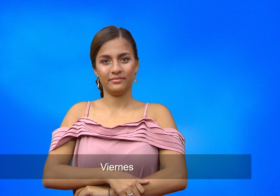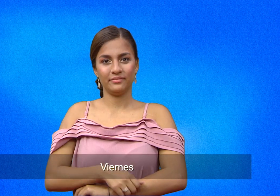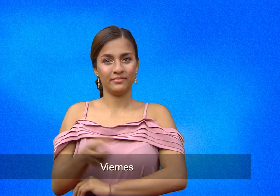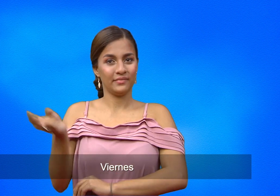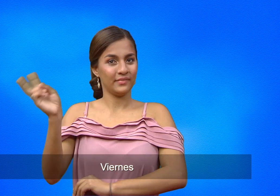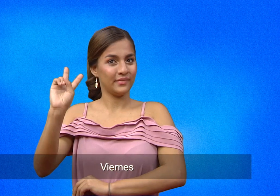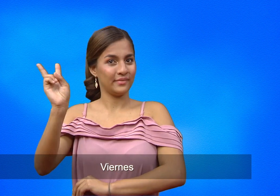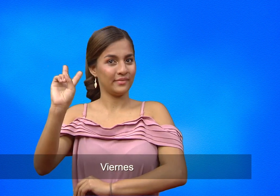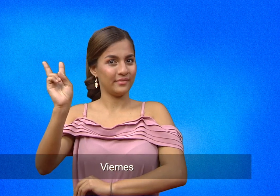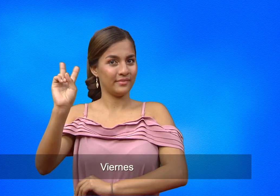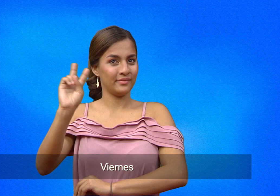viernes